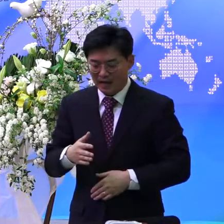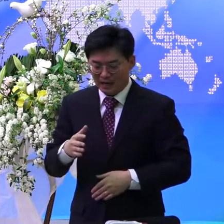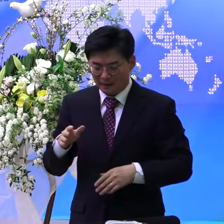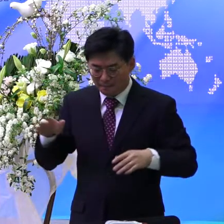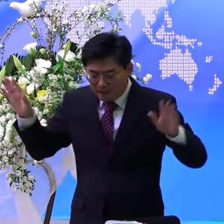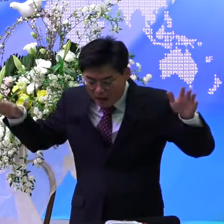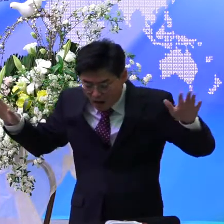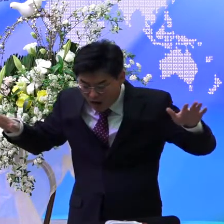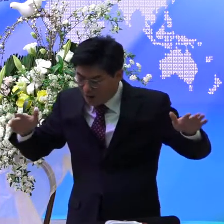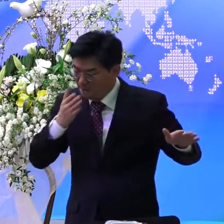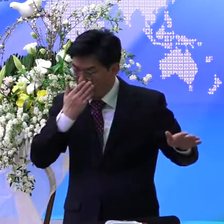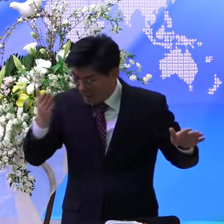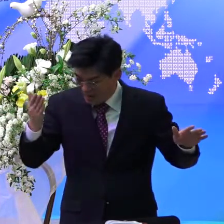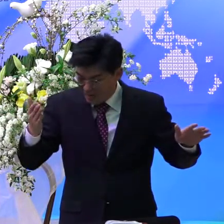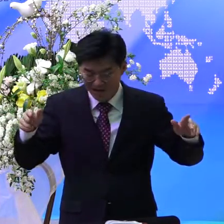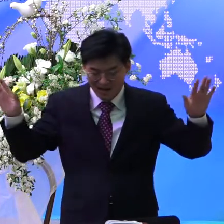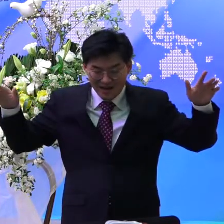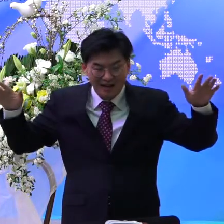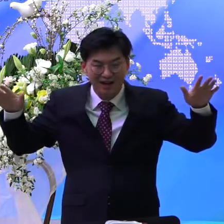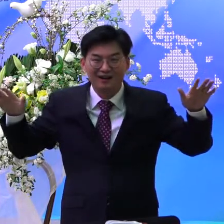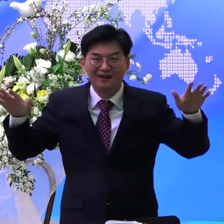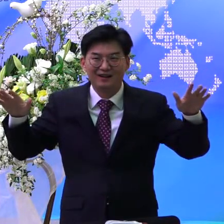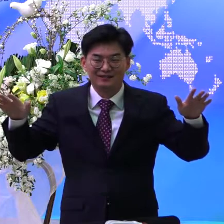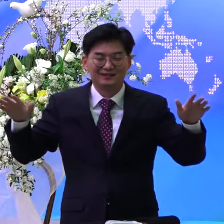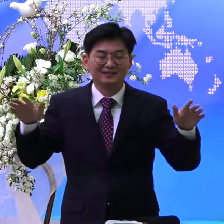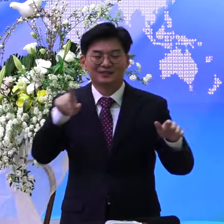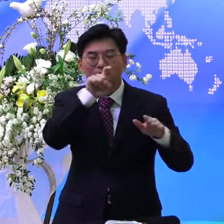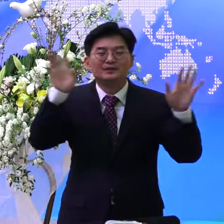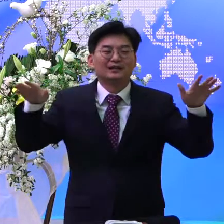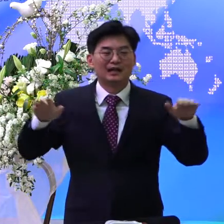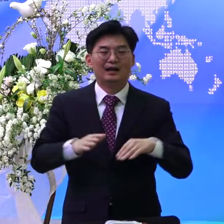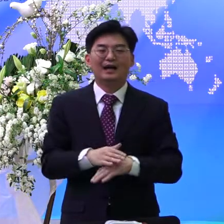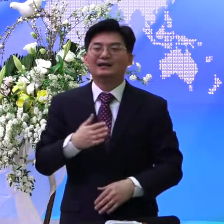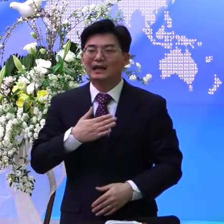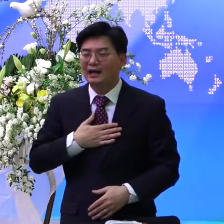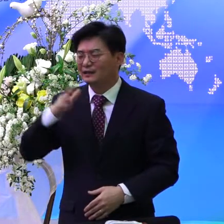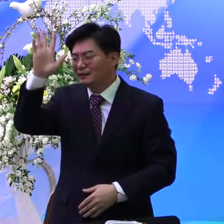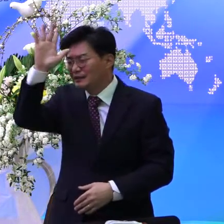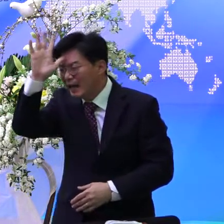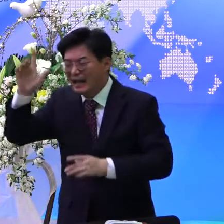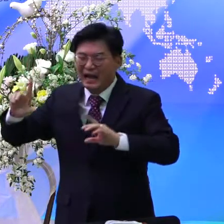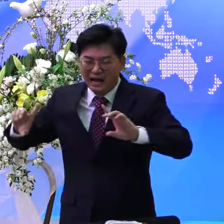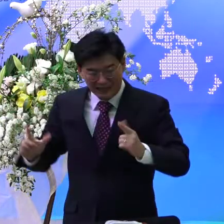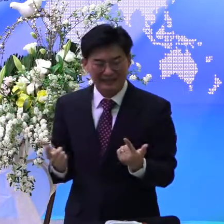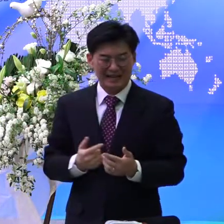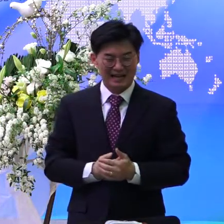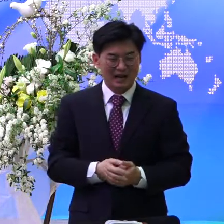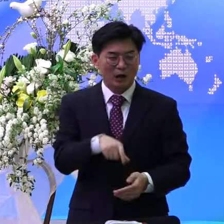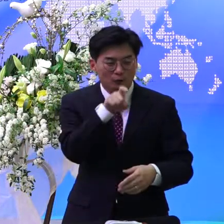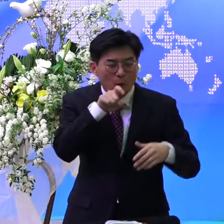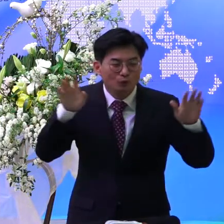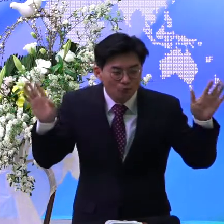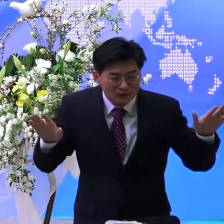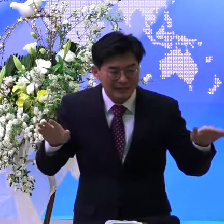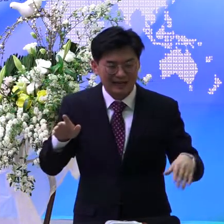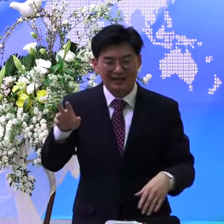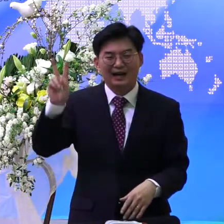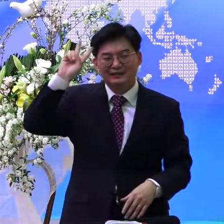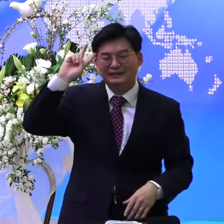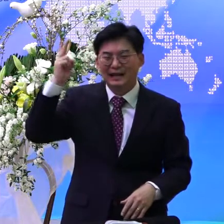것을 깨달았고 하늘을 헐헐 날 수 있다는 것을 알았습니다. 독수리 새끼는 그렇게